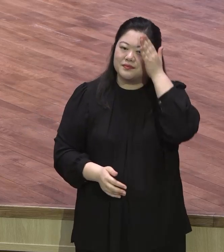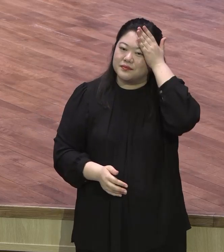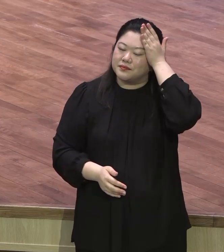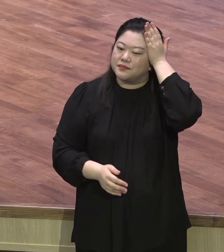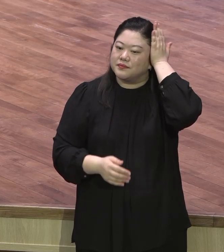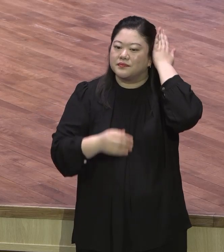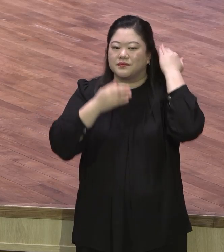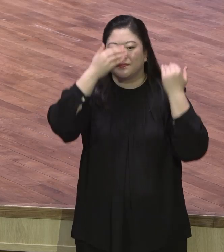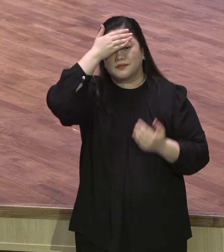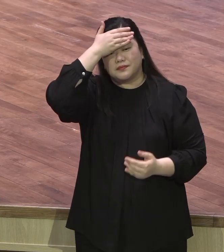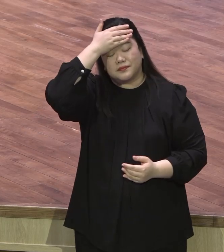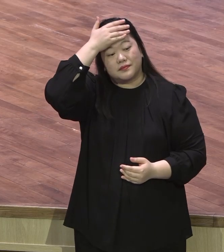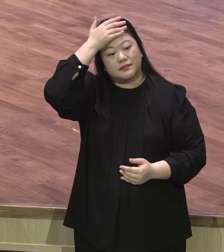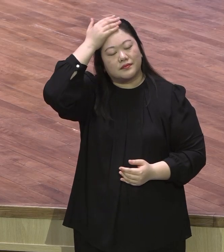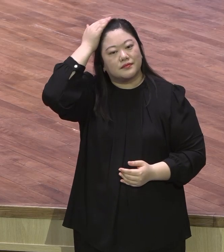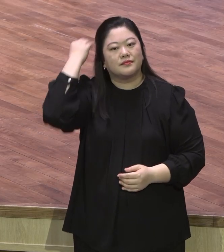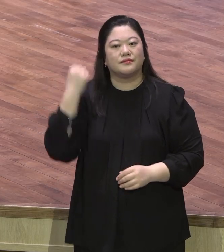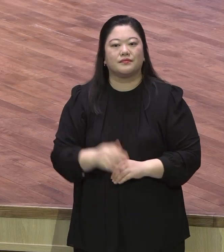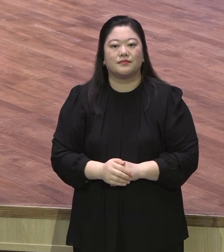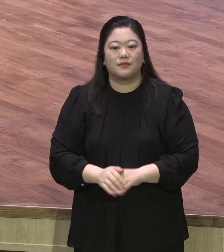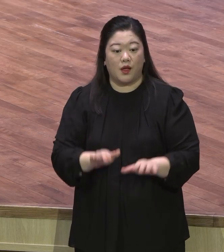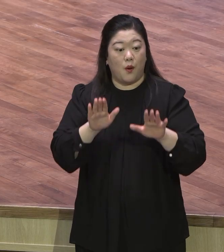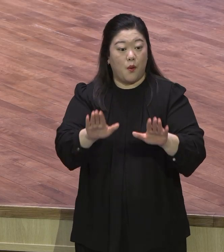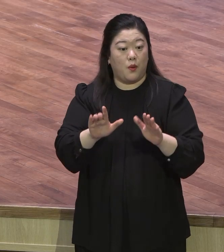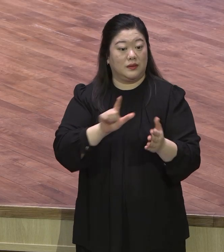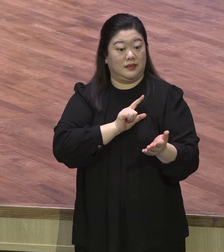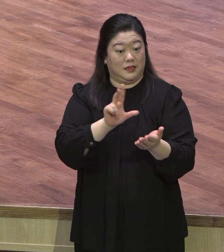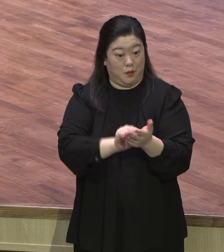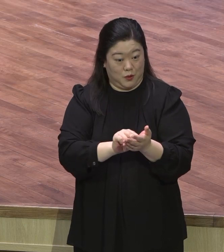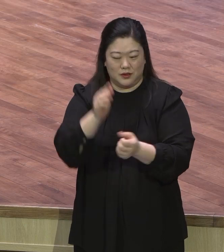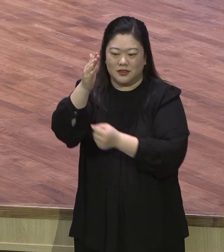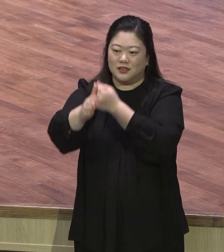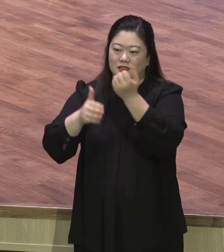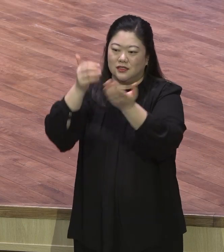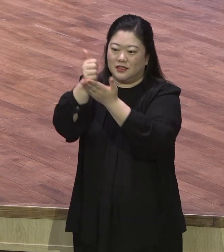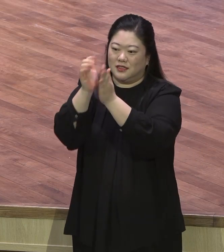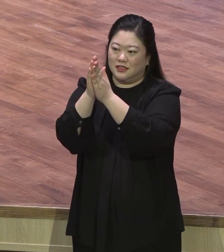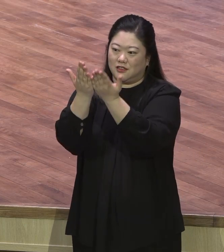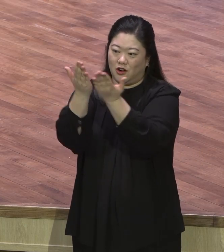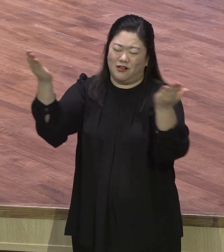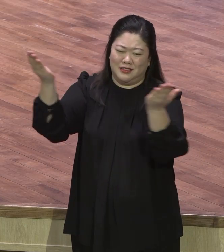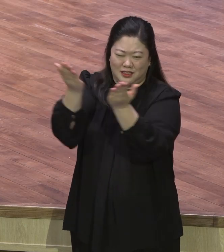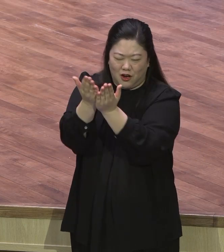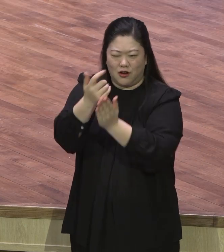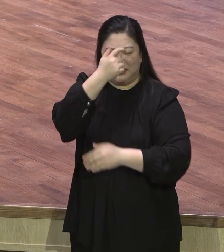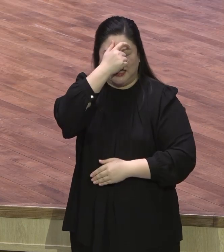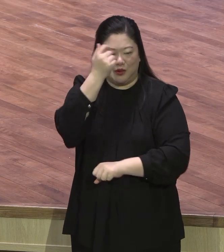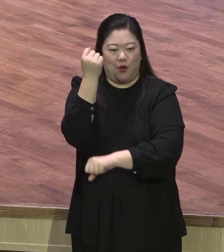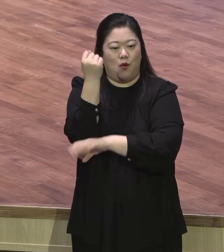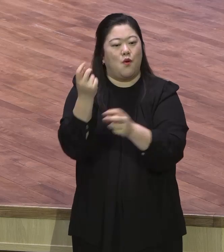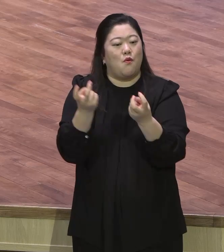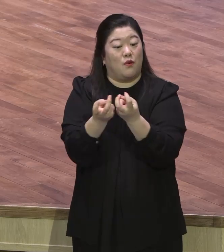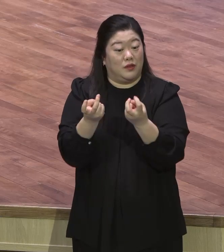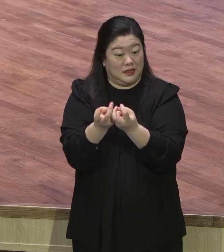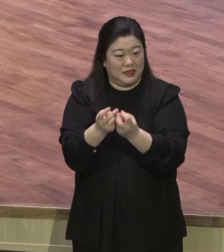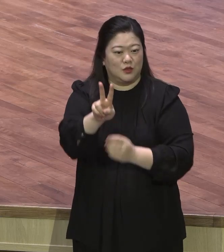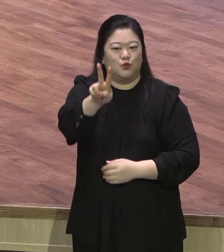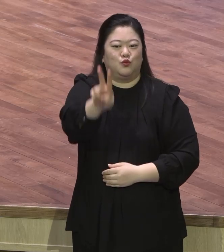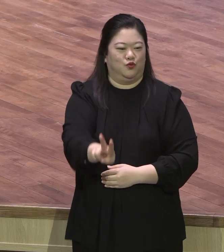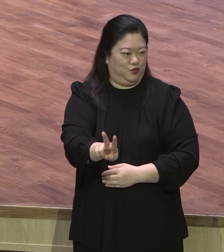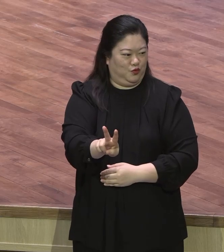이것들의 말씀 가지고 성경적 기도 원리 두 번째 말씀을 드립니다. 그러니까